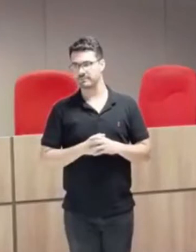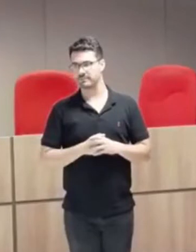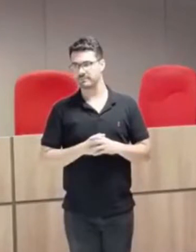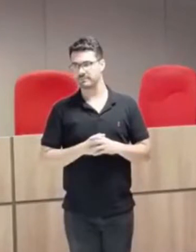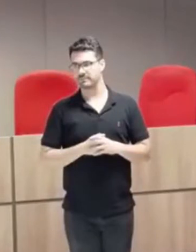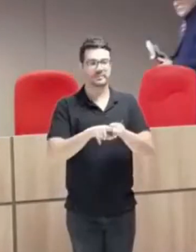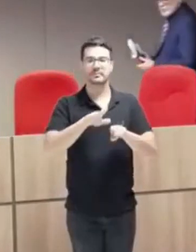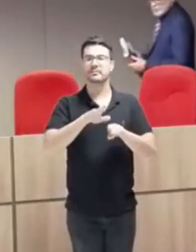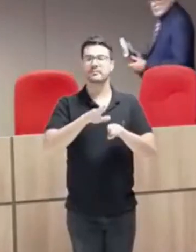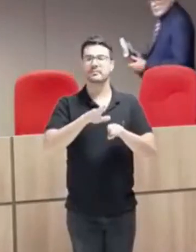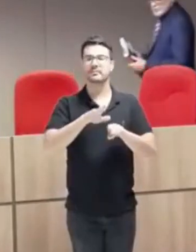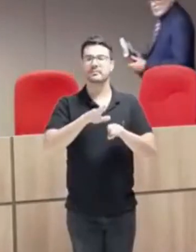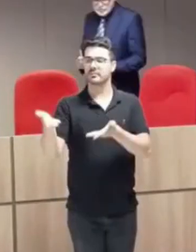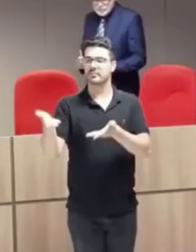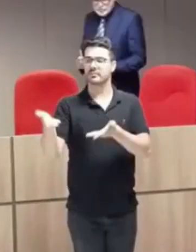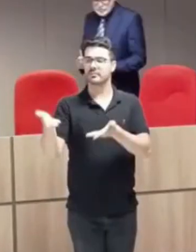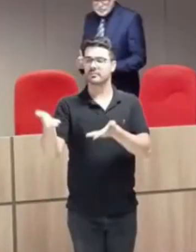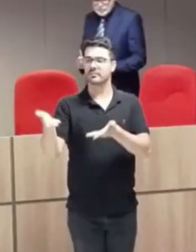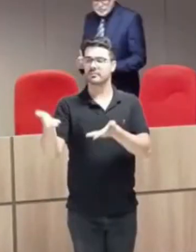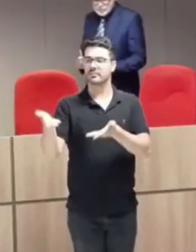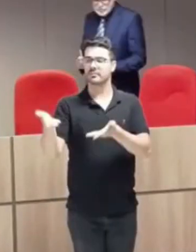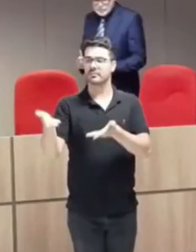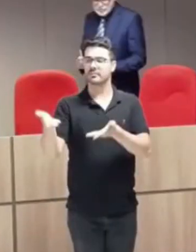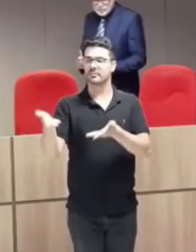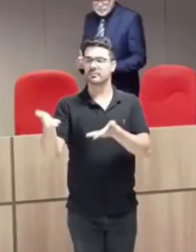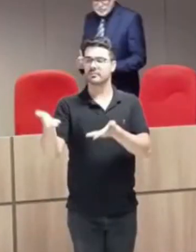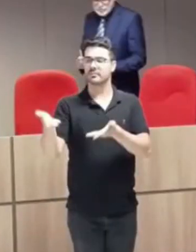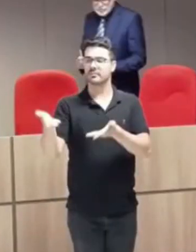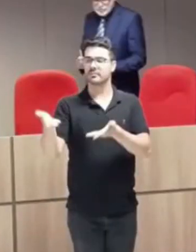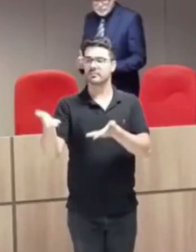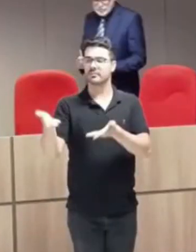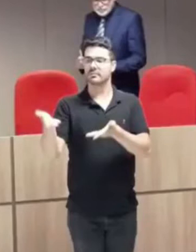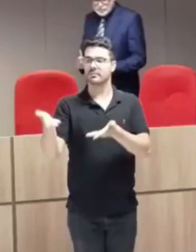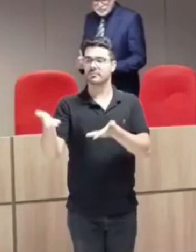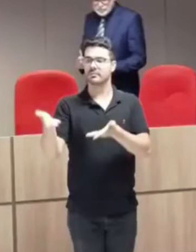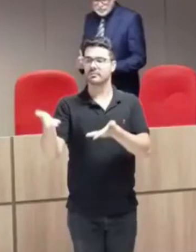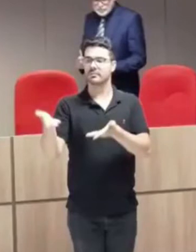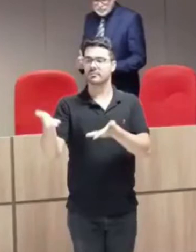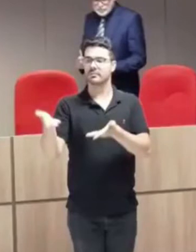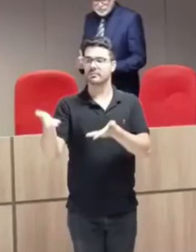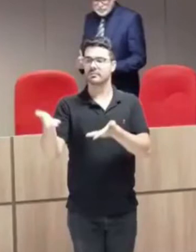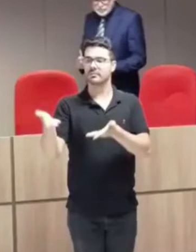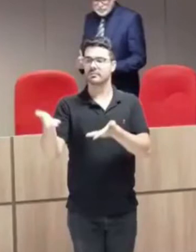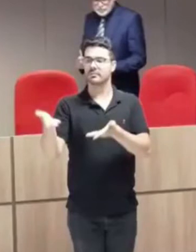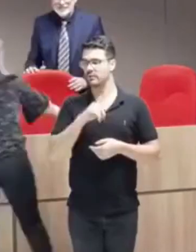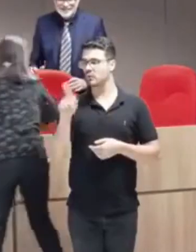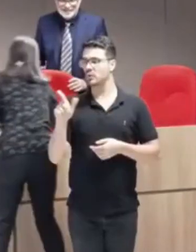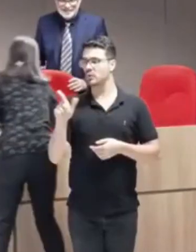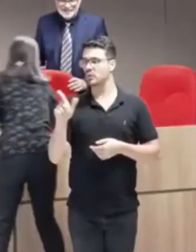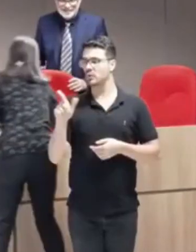Chamamos o perito do Mecanismo Nacional de Prevenção e Combate à Tortura, Lúcio Costa.